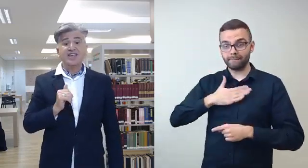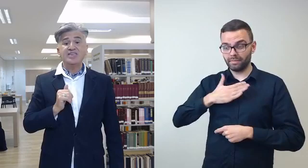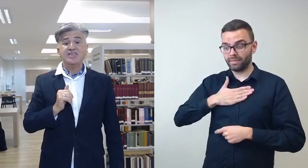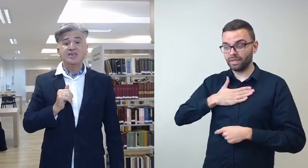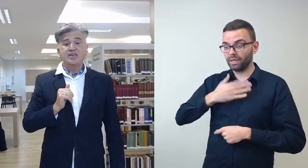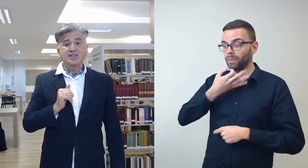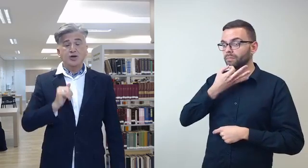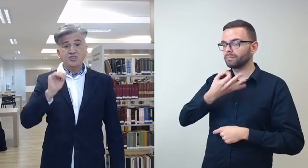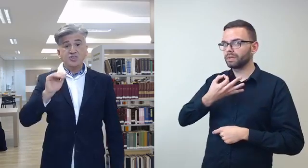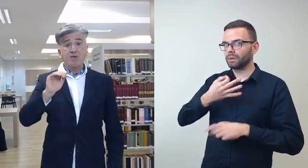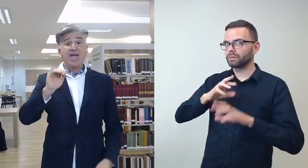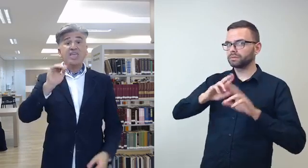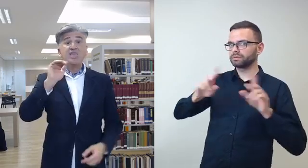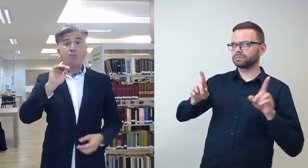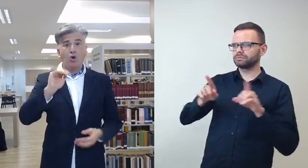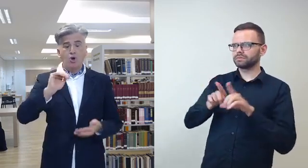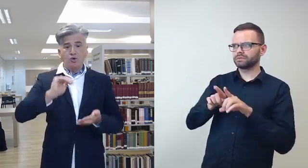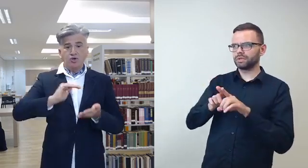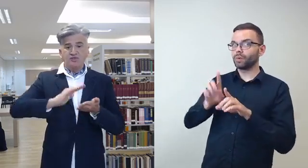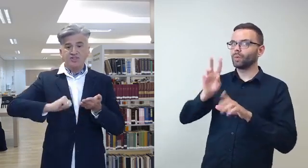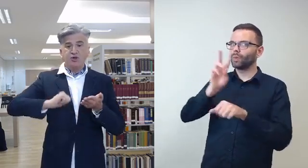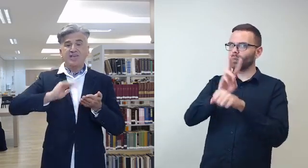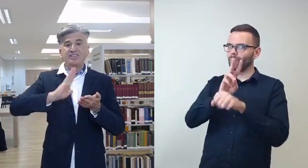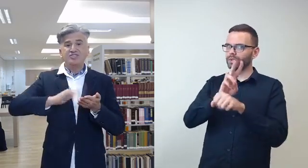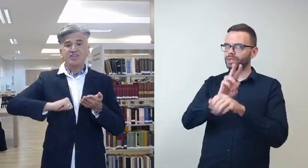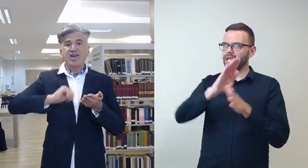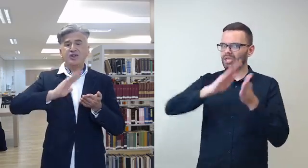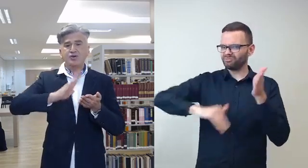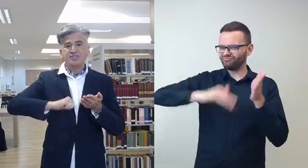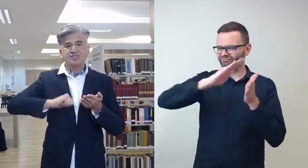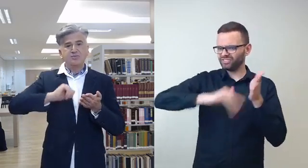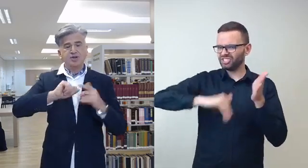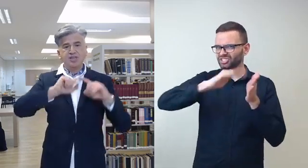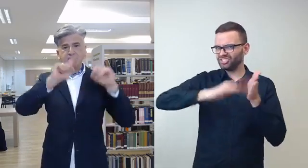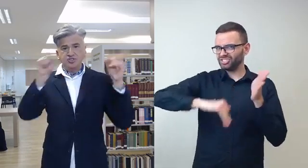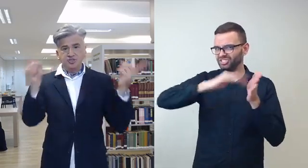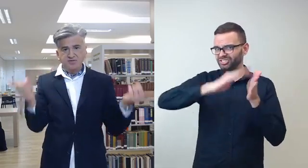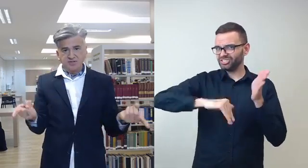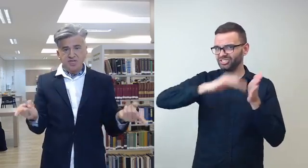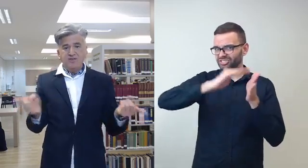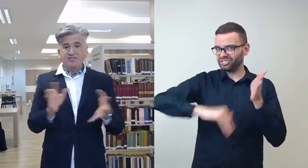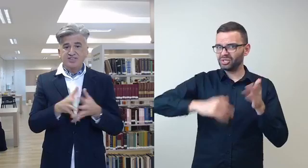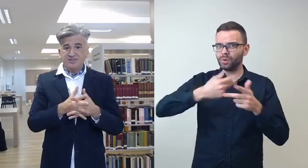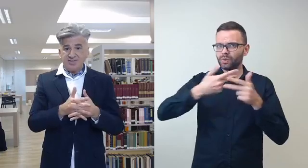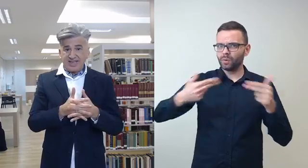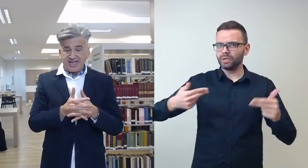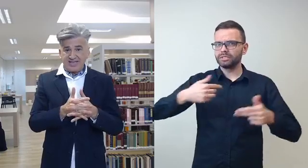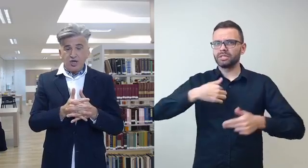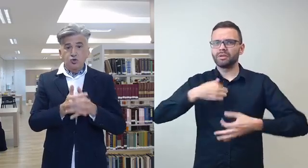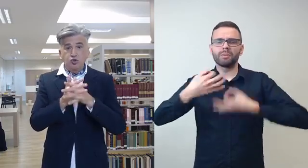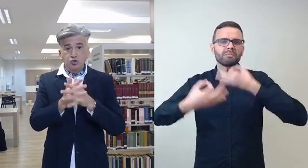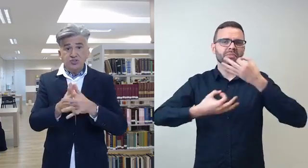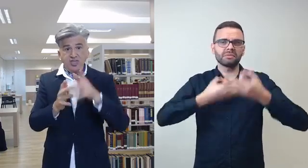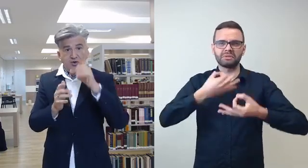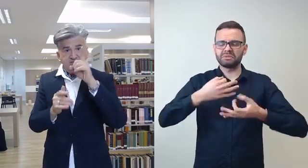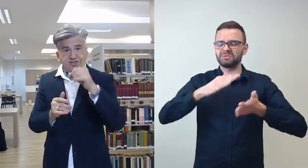estar ali. Então, isso é uma hipo. Quando você começa a tirar coisas que, por N motivos, você não se agrada. Os surdos têm que conhecer o mundo